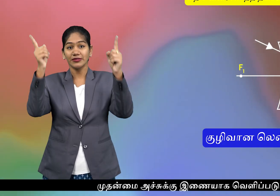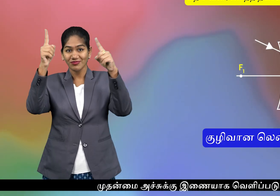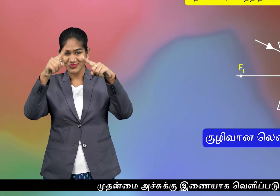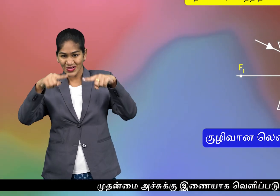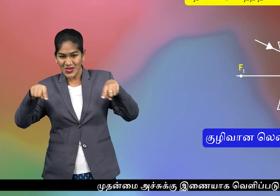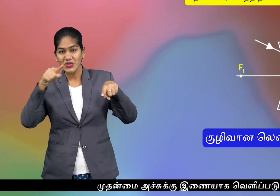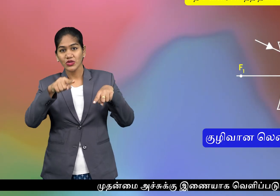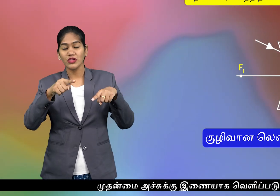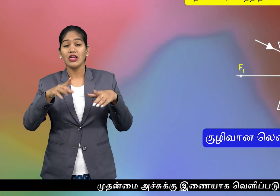வெளிப்படும்.